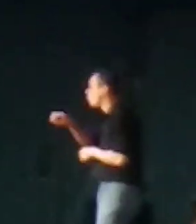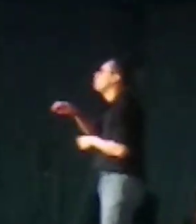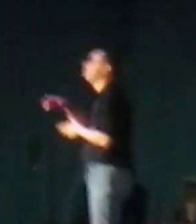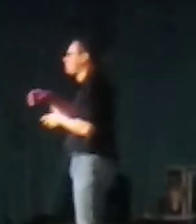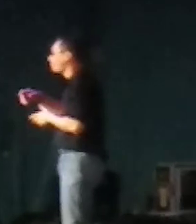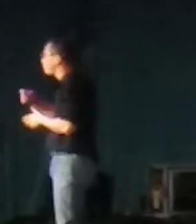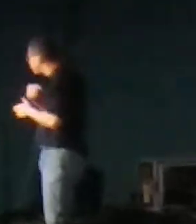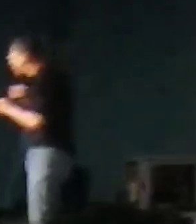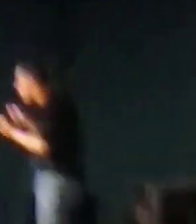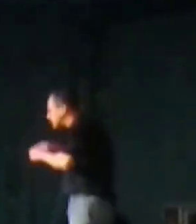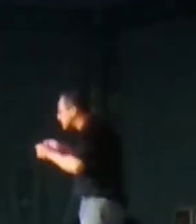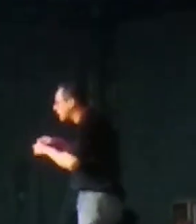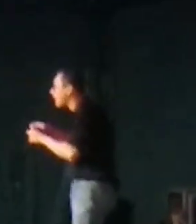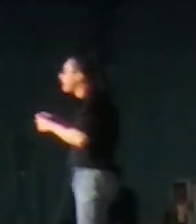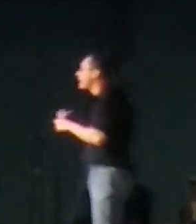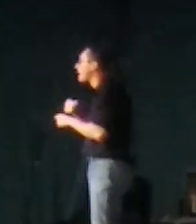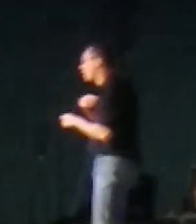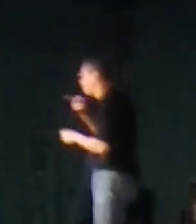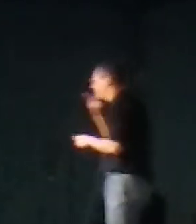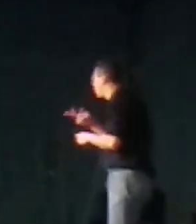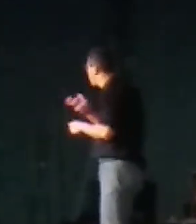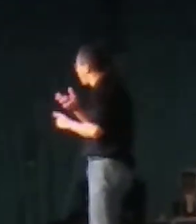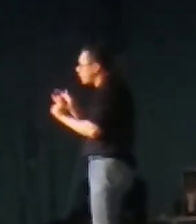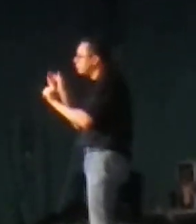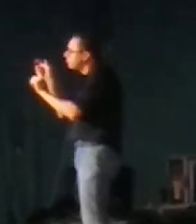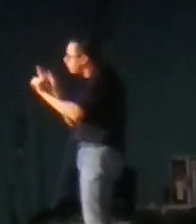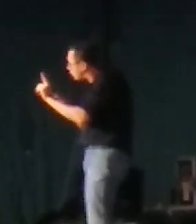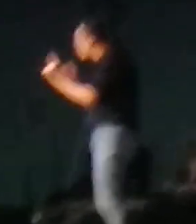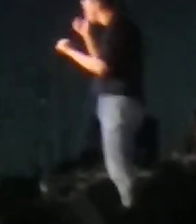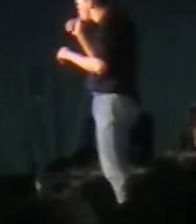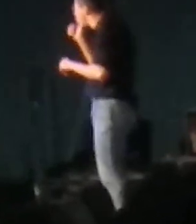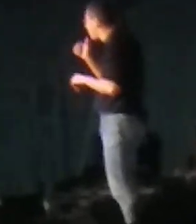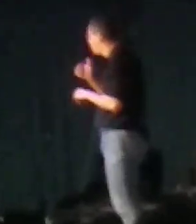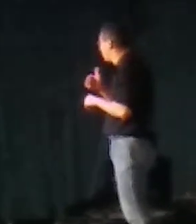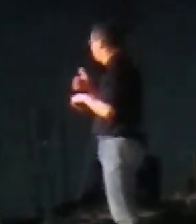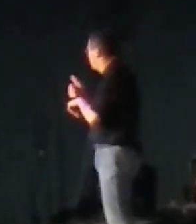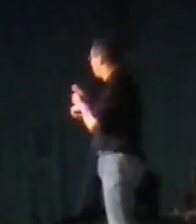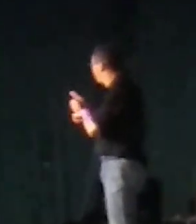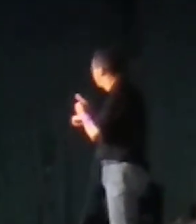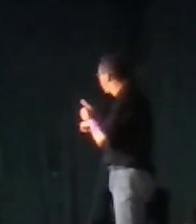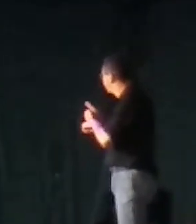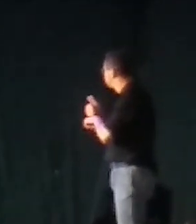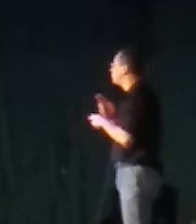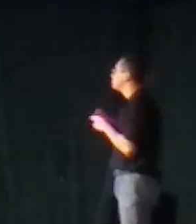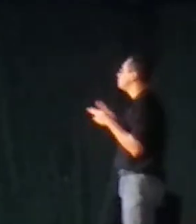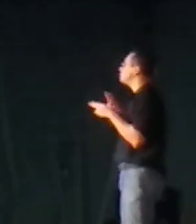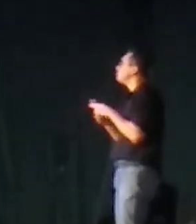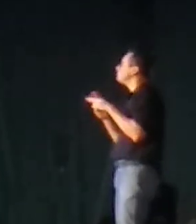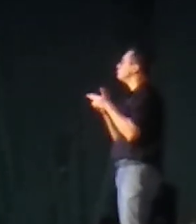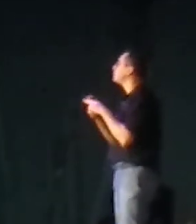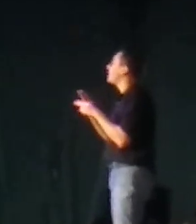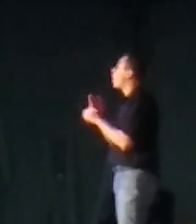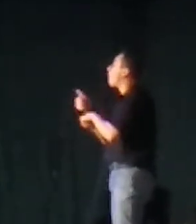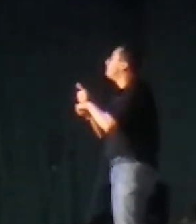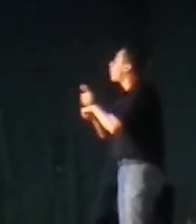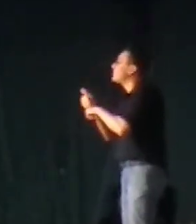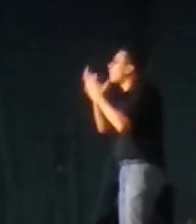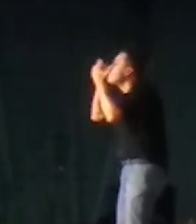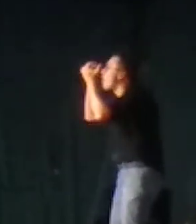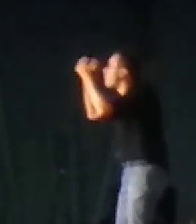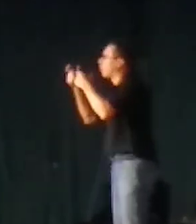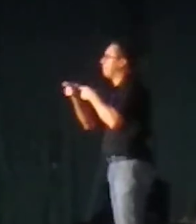como eu queria uma mulher de profissão invisível, por isso que a Verônica é escrivã. Acho que com a série também deu uma